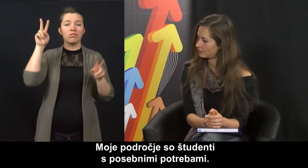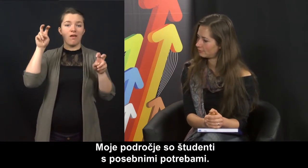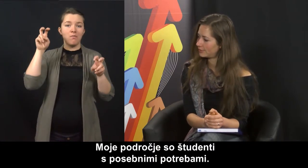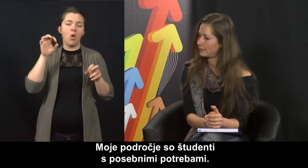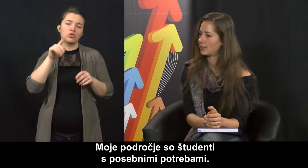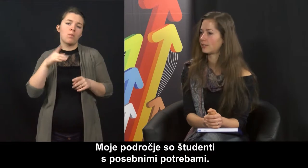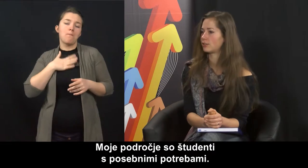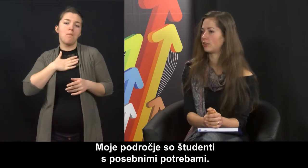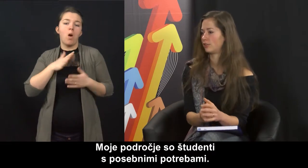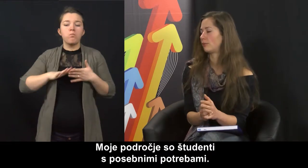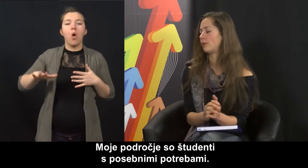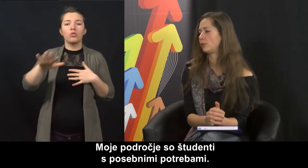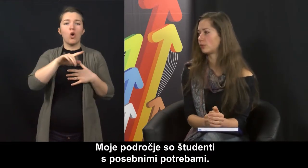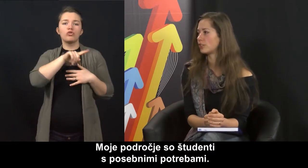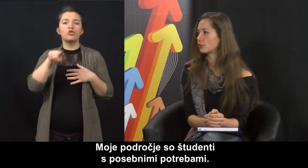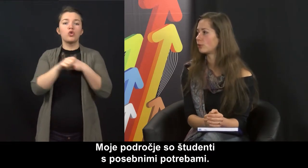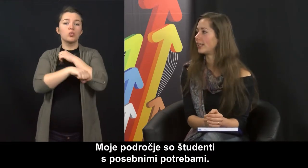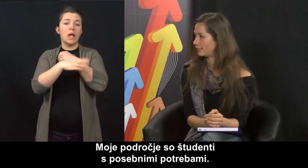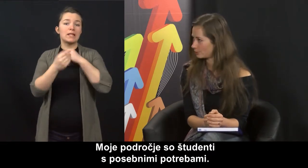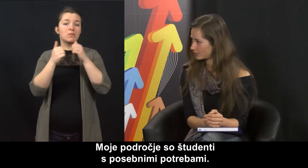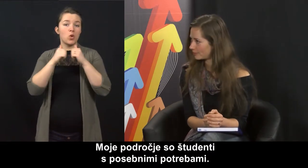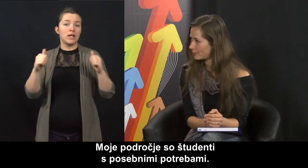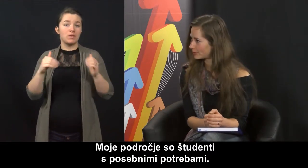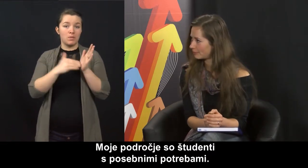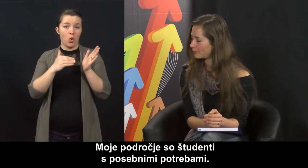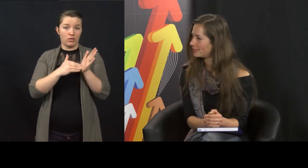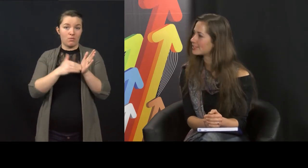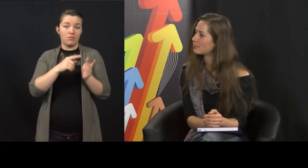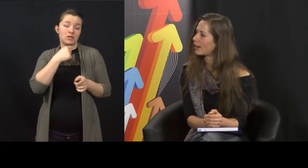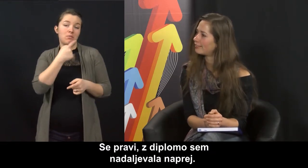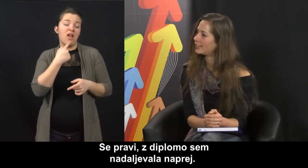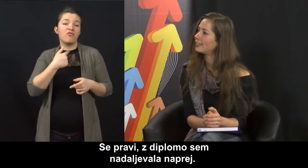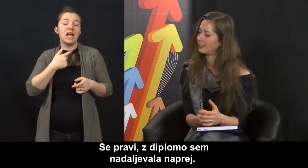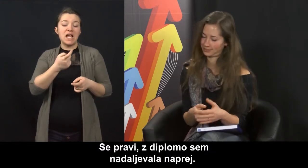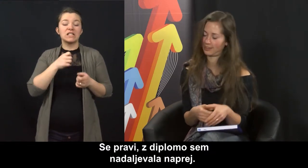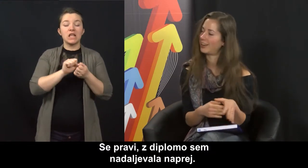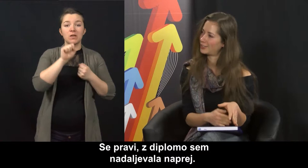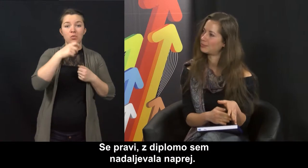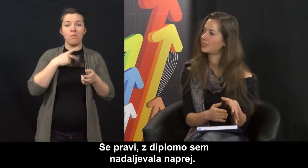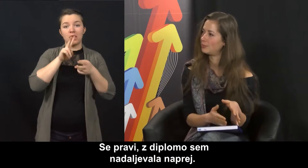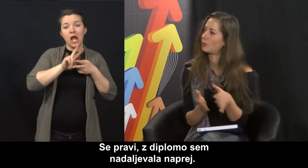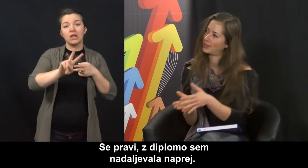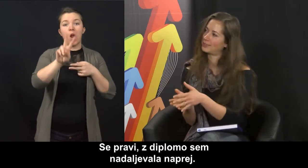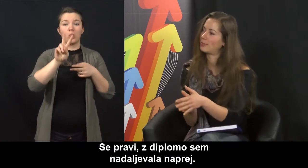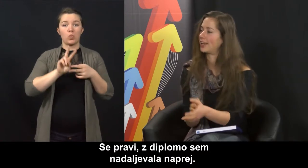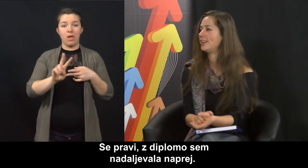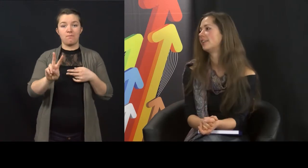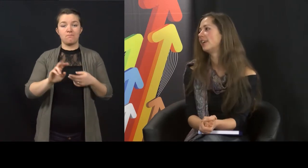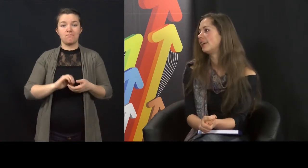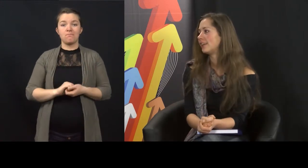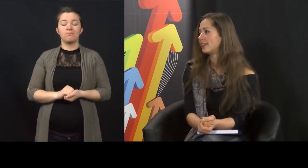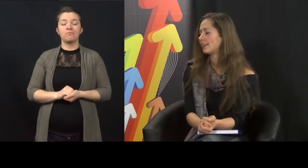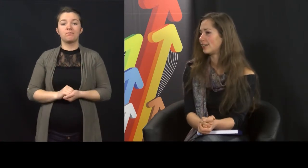Moja tema so, oziroma moje področje so študenti s posebnimi potrebami, se pravi, nadaljevala sem iz diplome naprej.